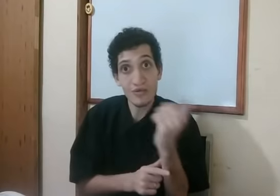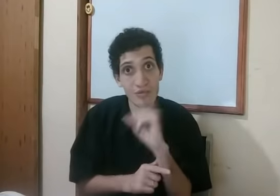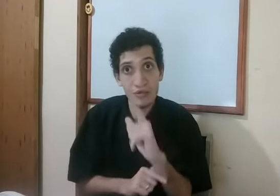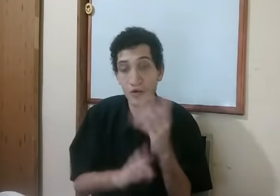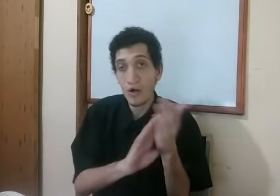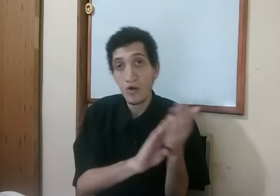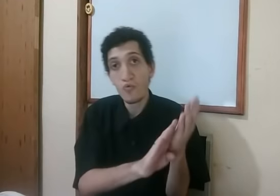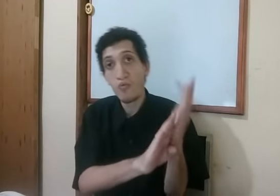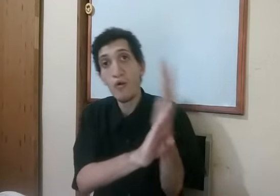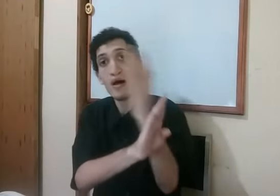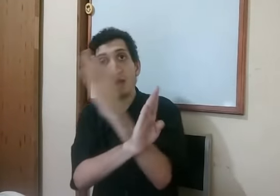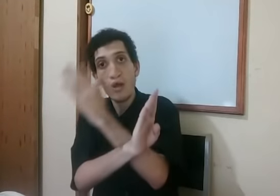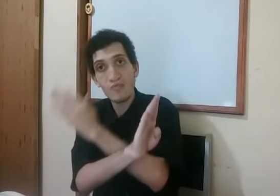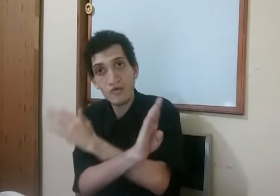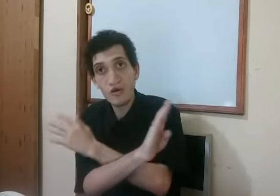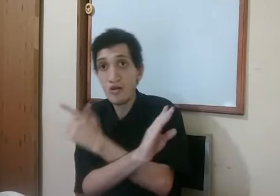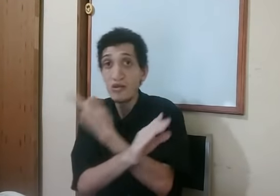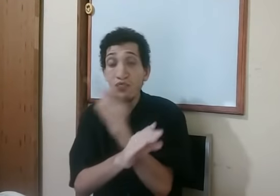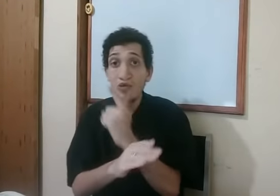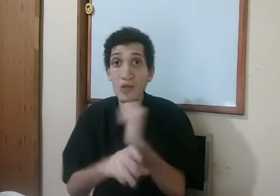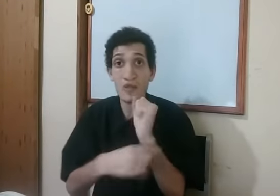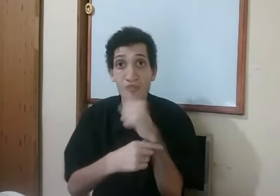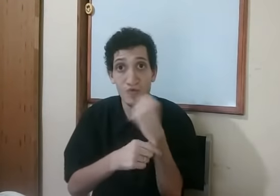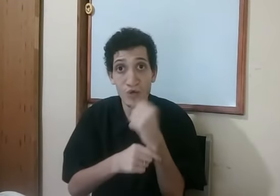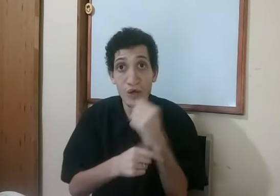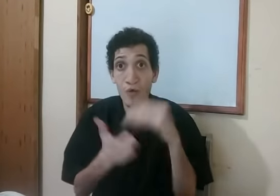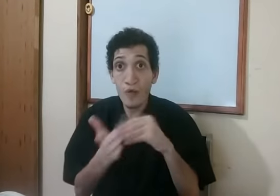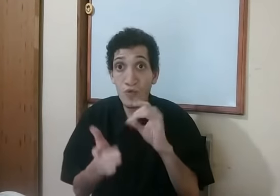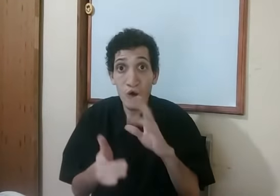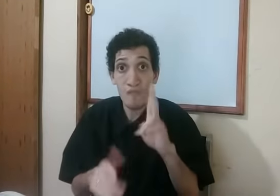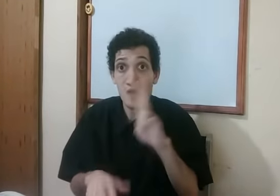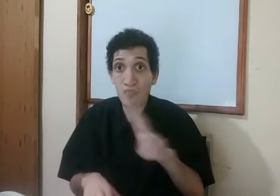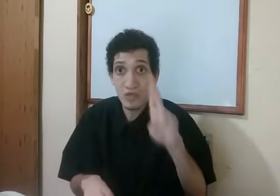conseguiu. Todas as aulas anteriores você já conseguiu nessa motora, tá faltando só mesmo usar